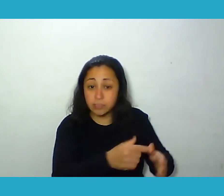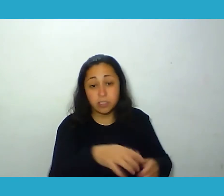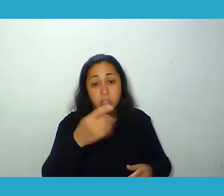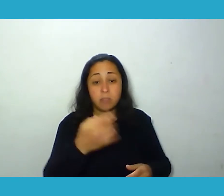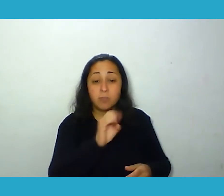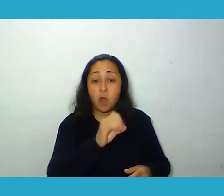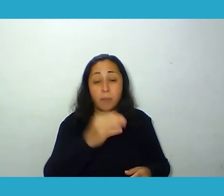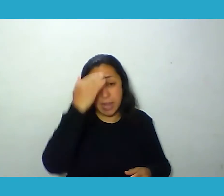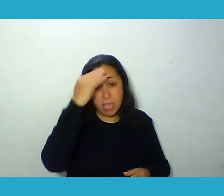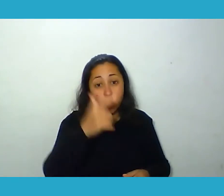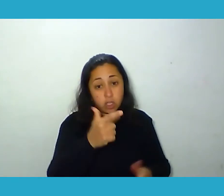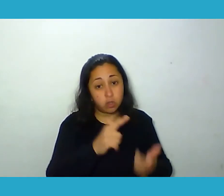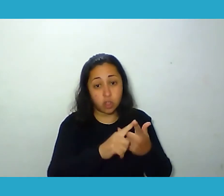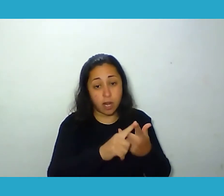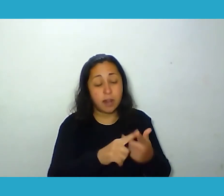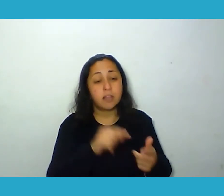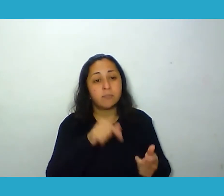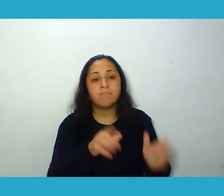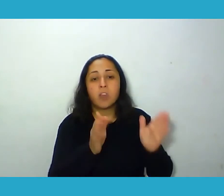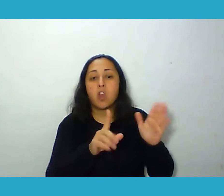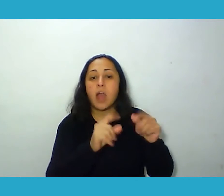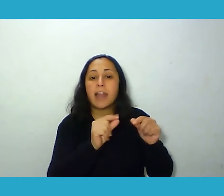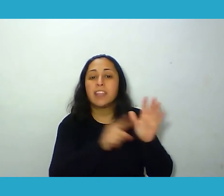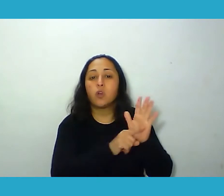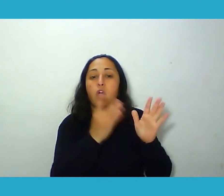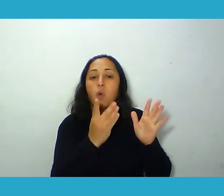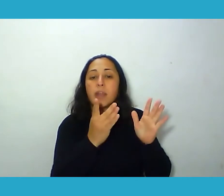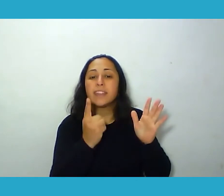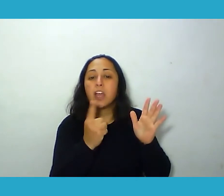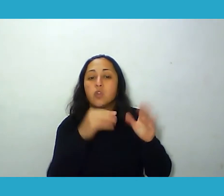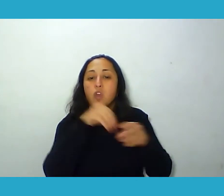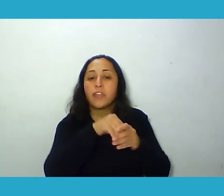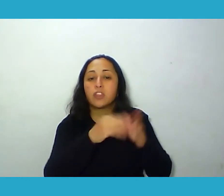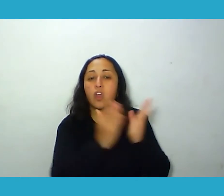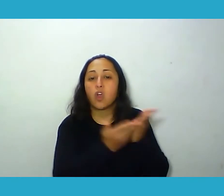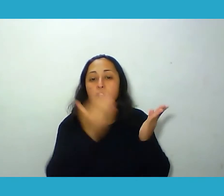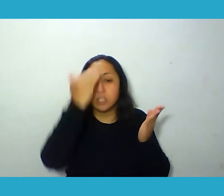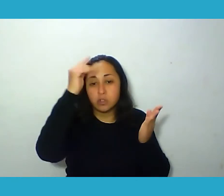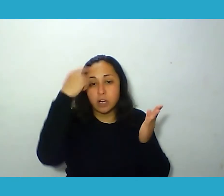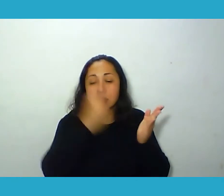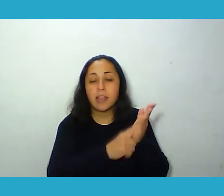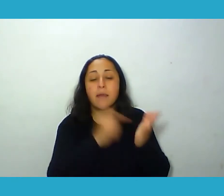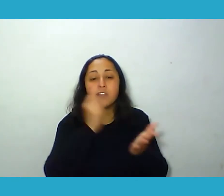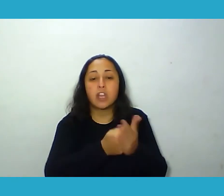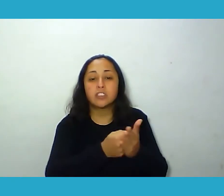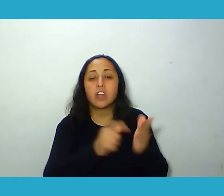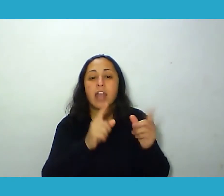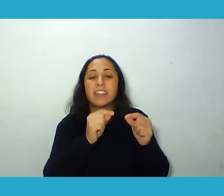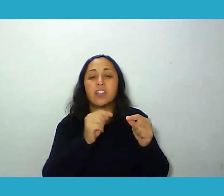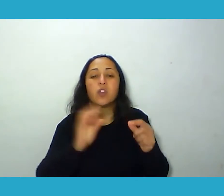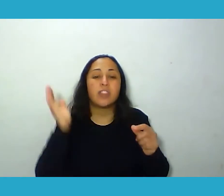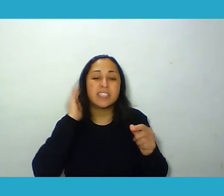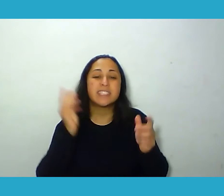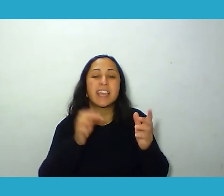judiciales declararla inconstitucional, en cumplimiento del artículo 41 de la Constitución Nacional, así como por la violación del artículo